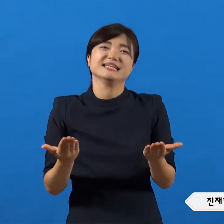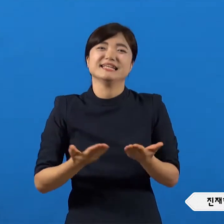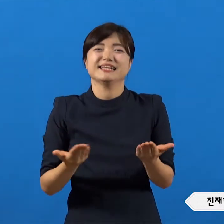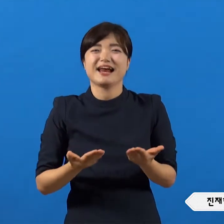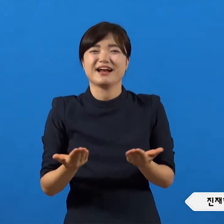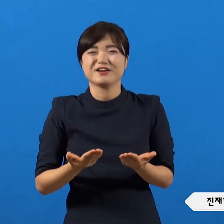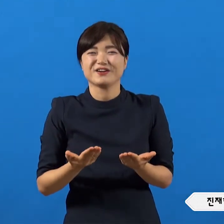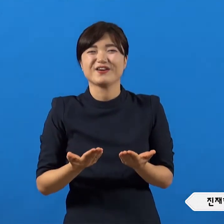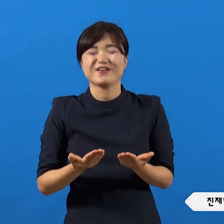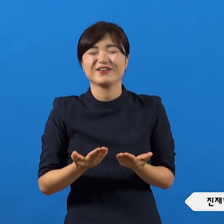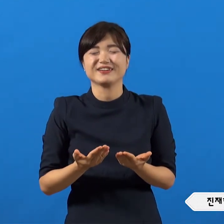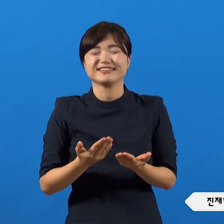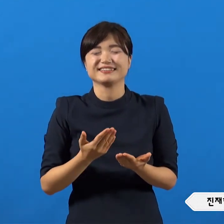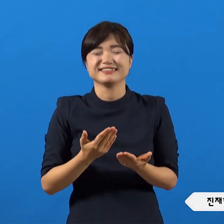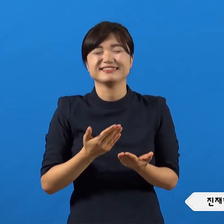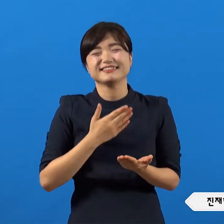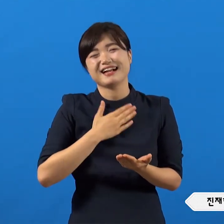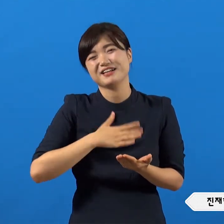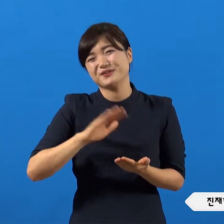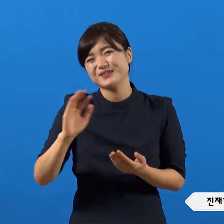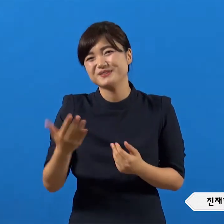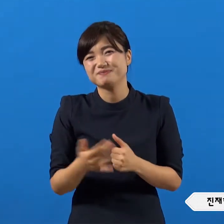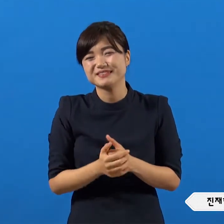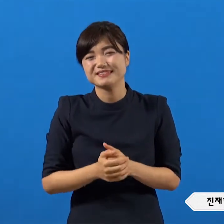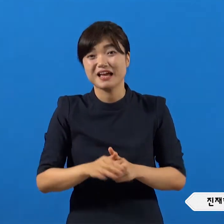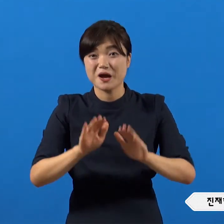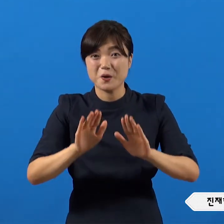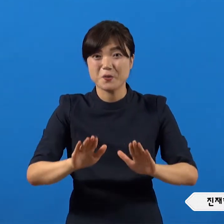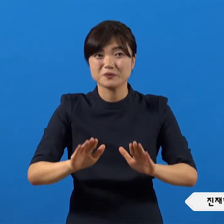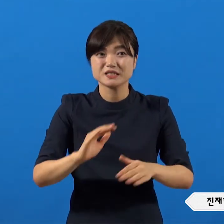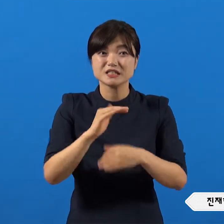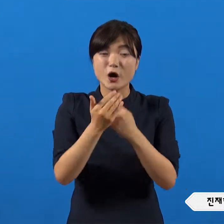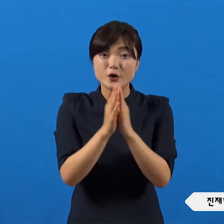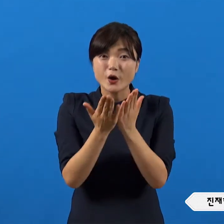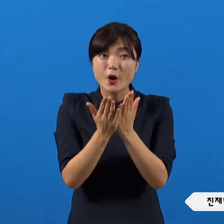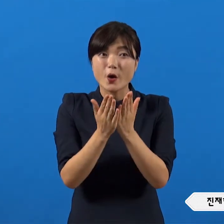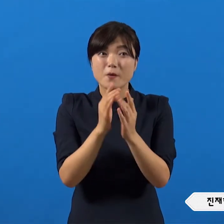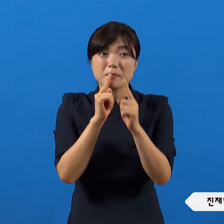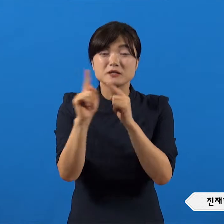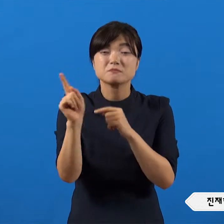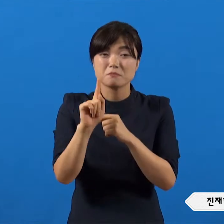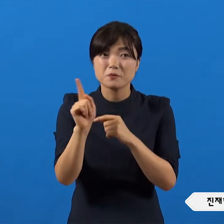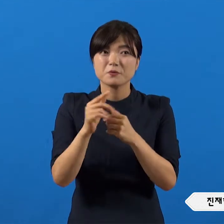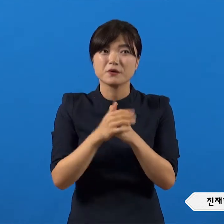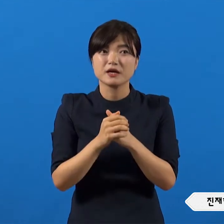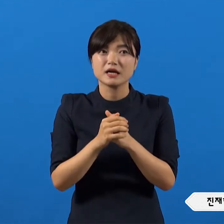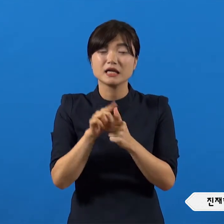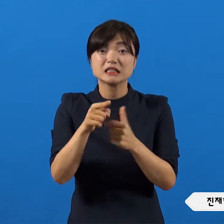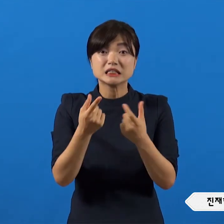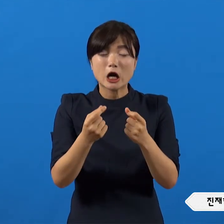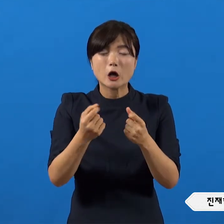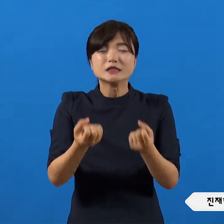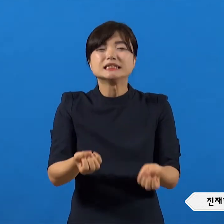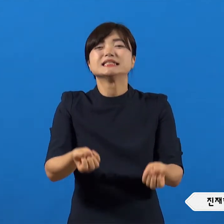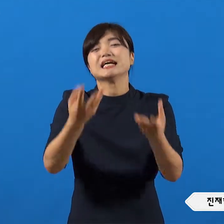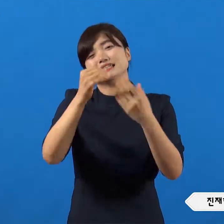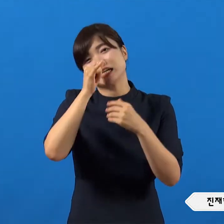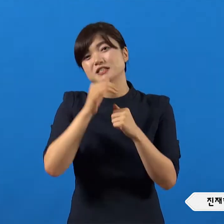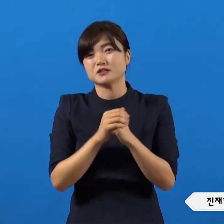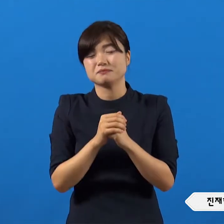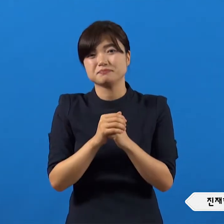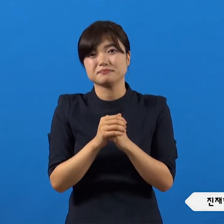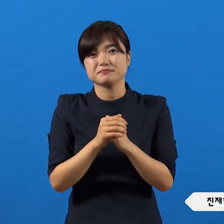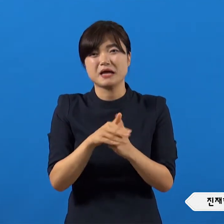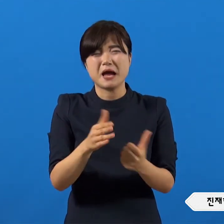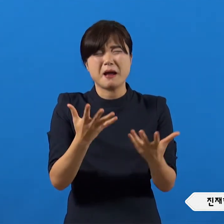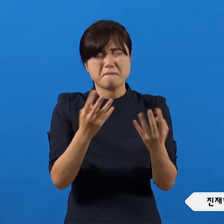생각을 해보았습니다. 오늘 성경을 보니까 그런 잔치가 벌어졌습니다.